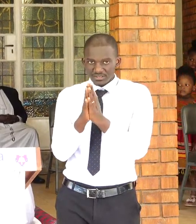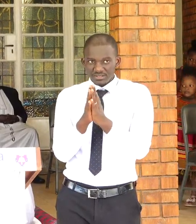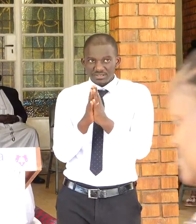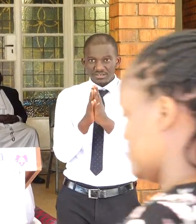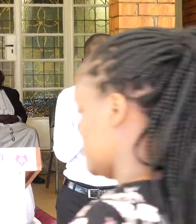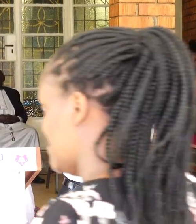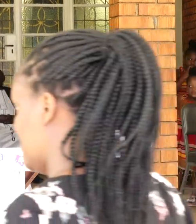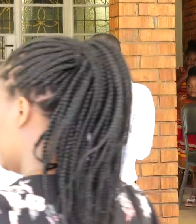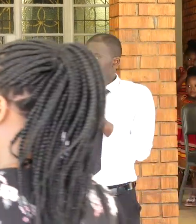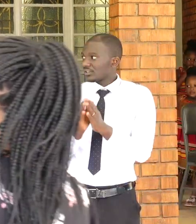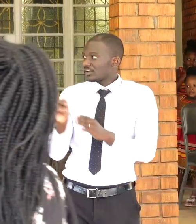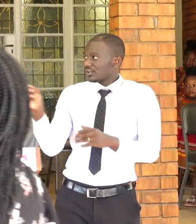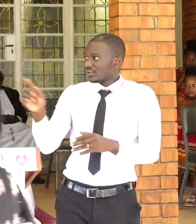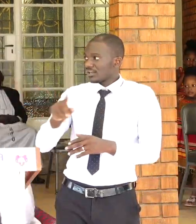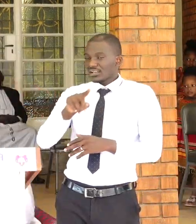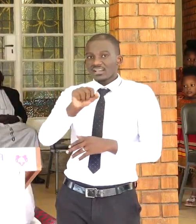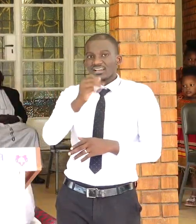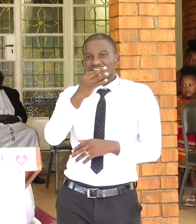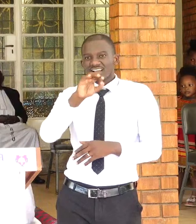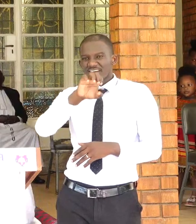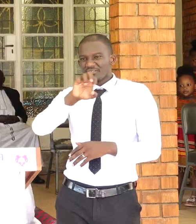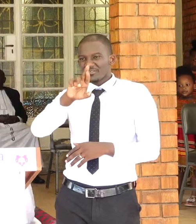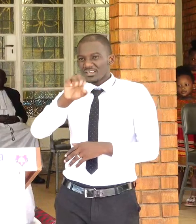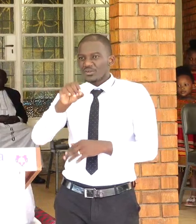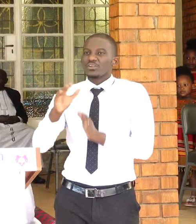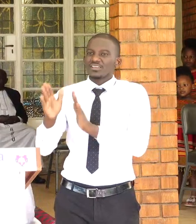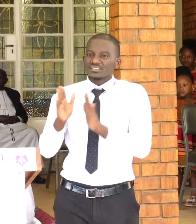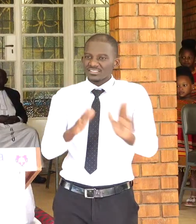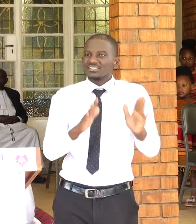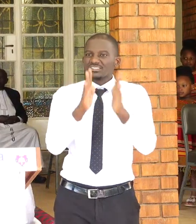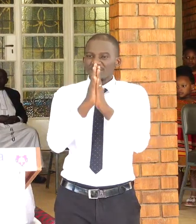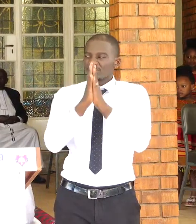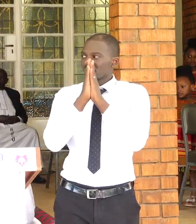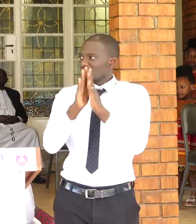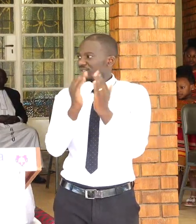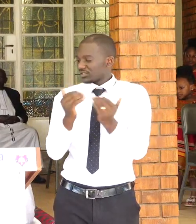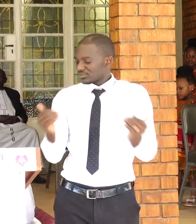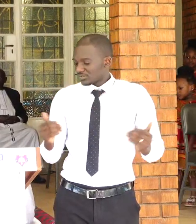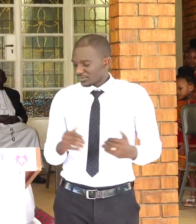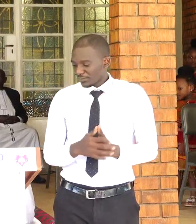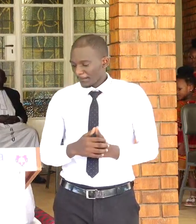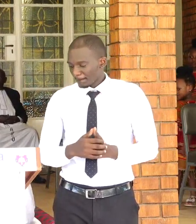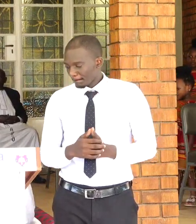kafiri sala yagitegese yonna egenda okusabira abaana